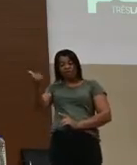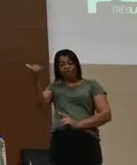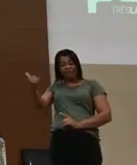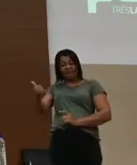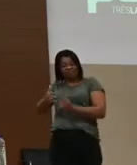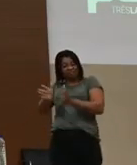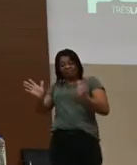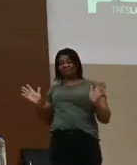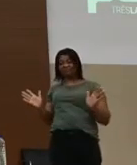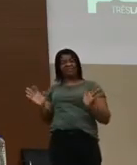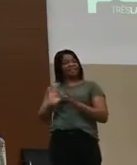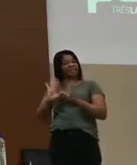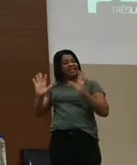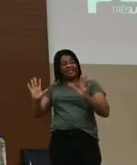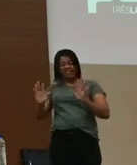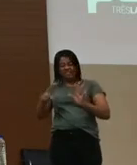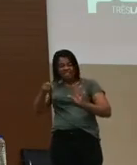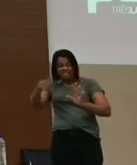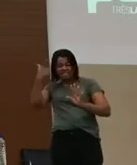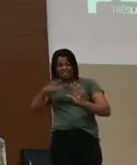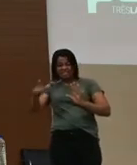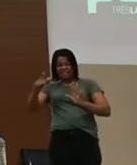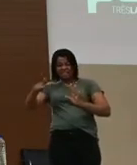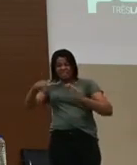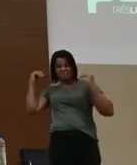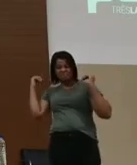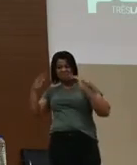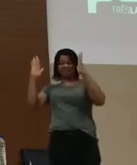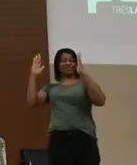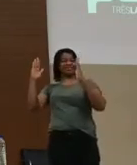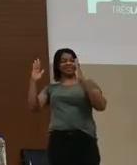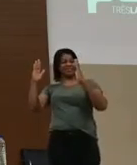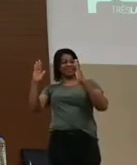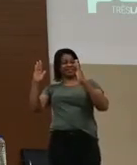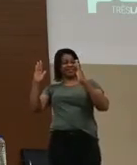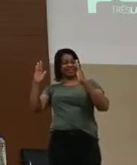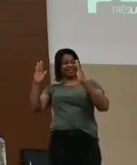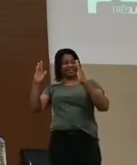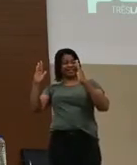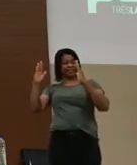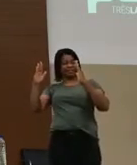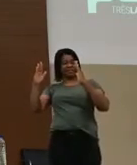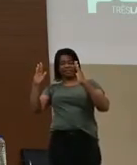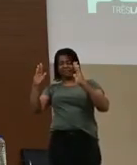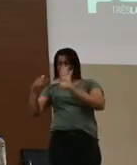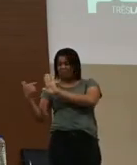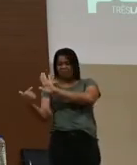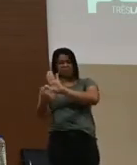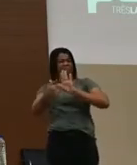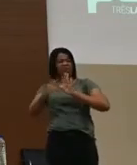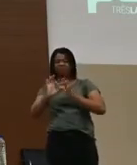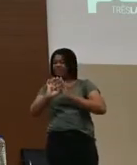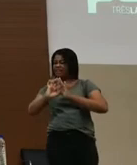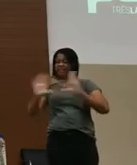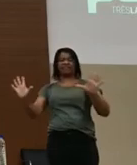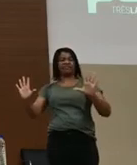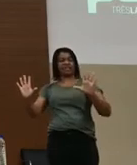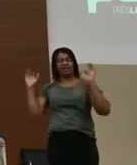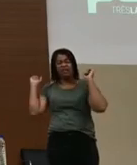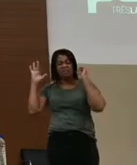aberta para fazer coisas melhores e maiores do que eu fiz, para quem quiser, para